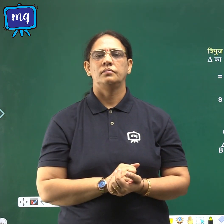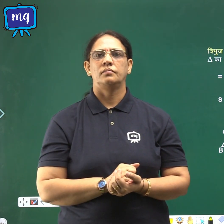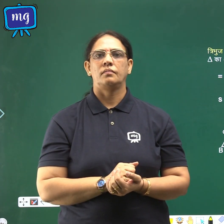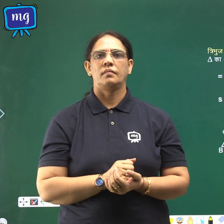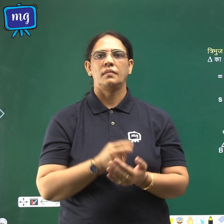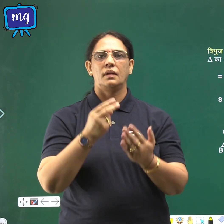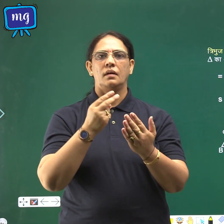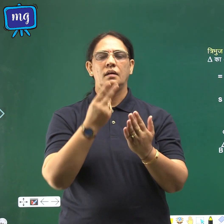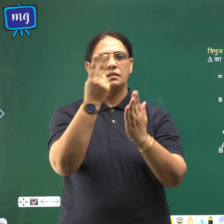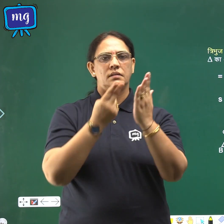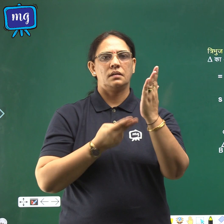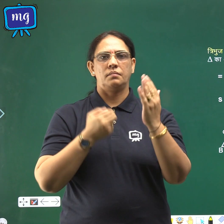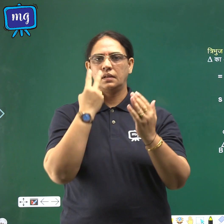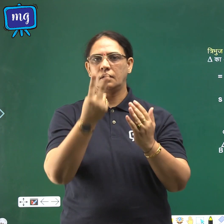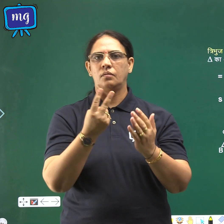चित्र में देखो,